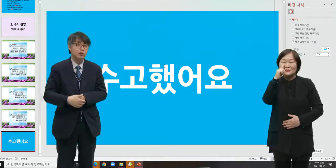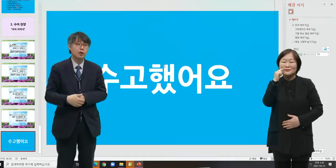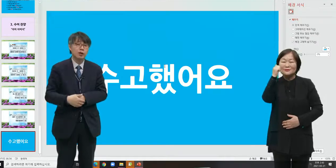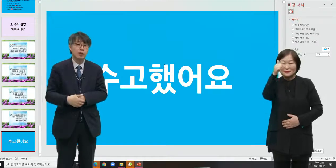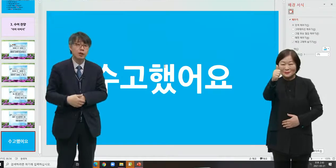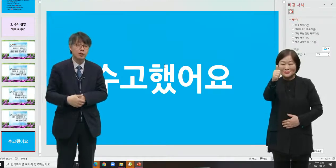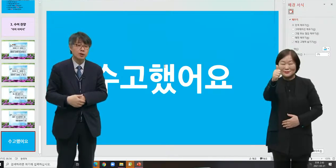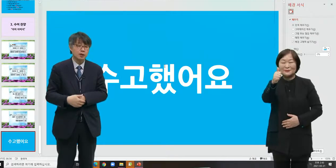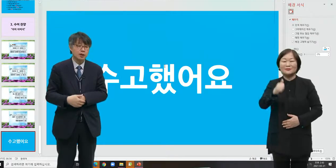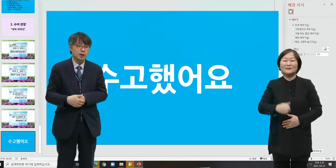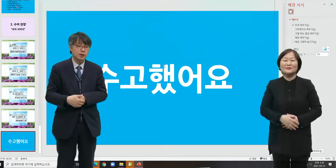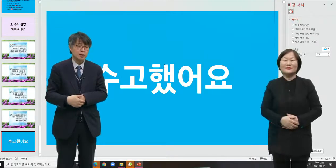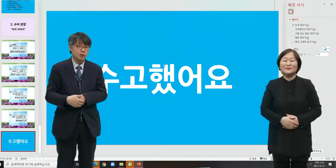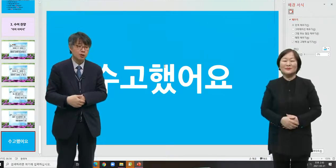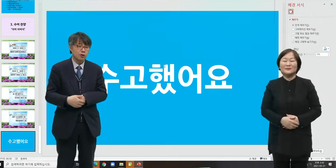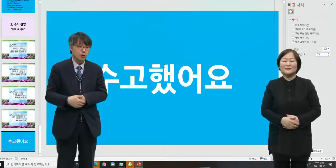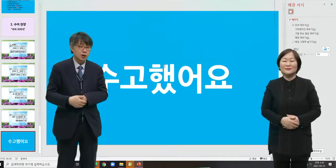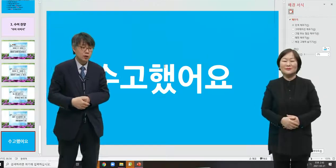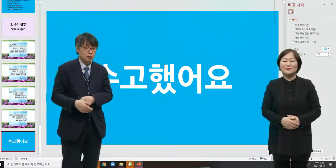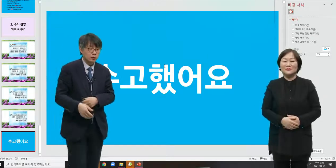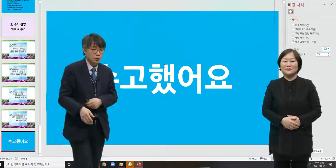이렇게 표현하시면 될 것 같고요. 그리고